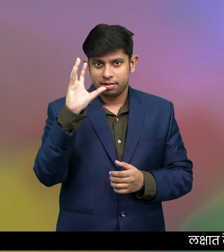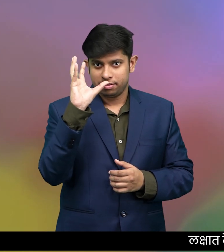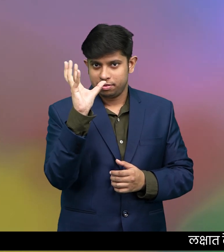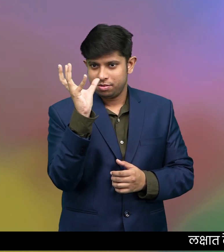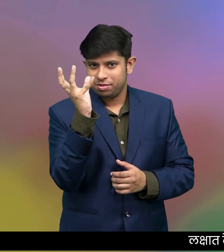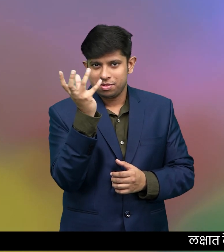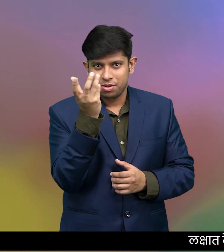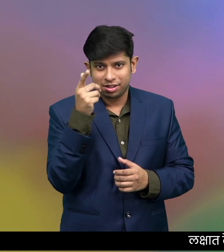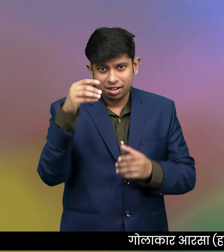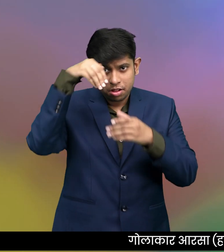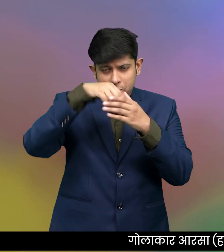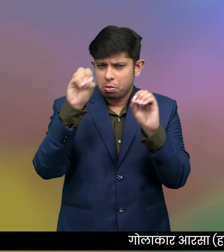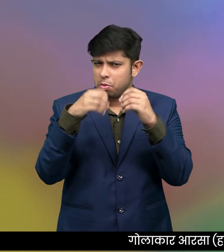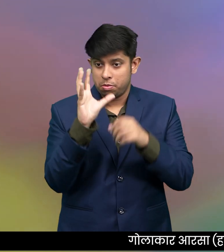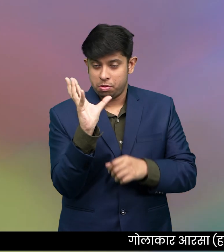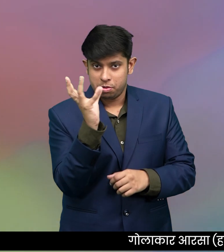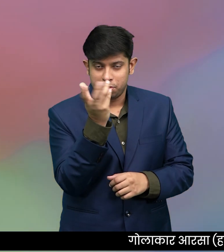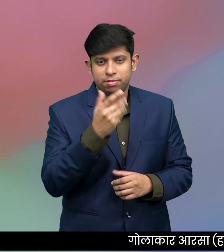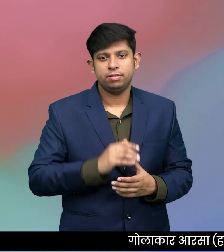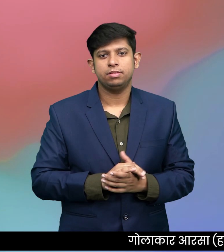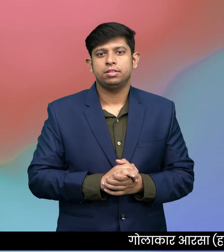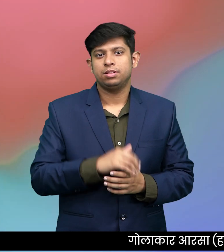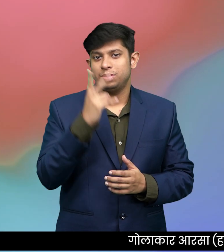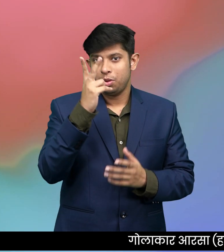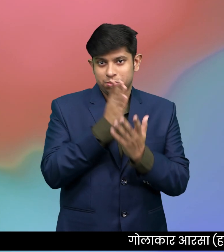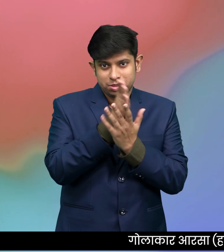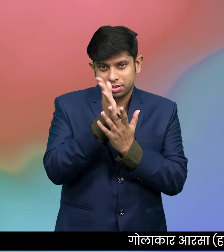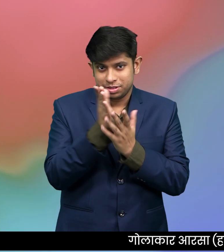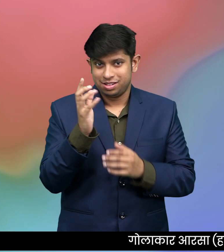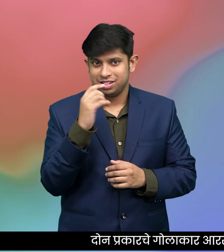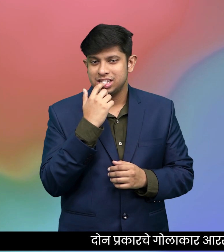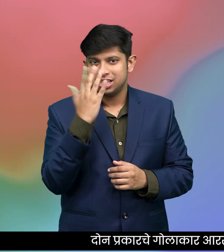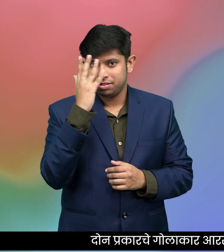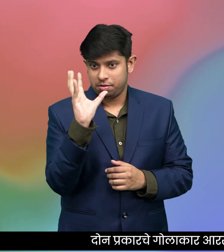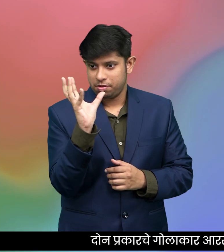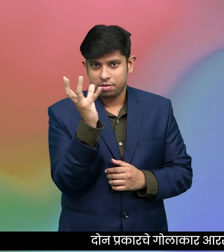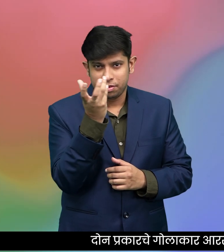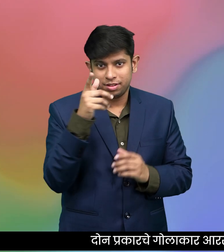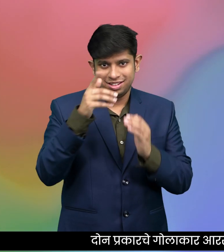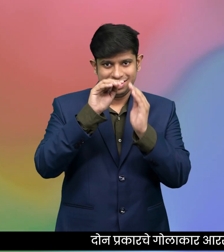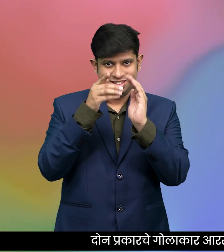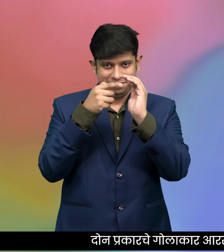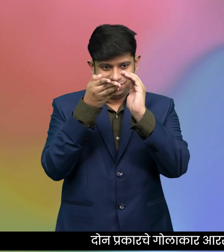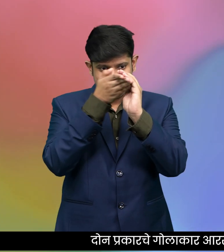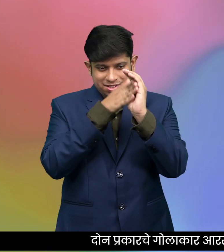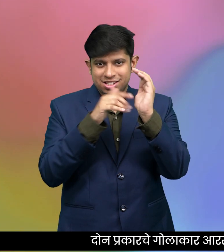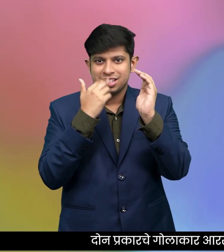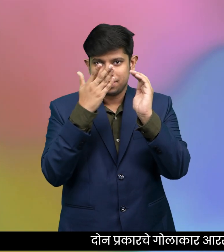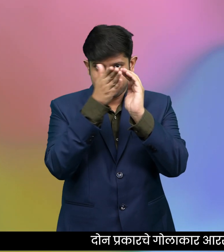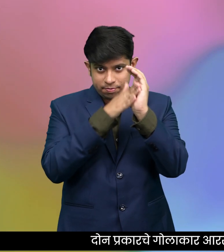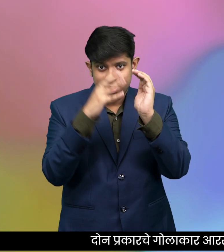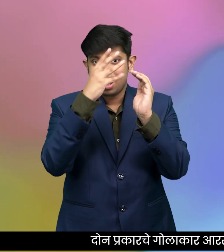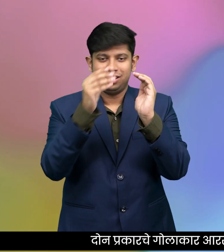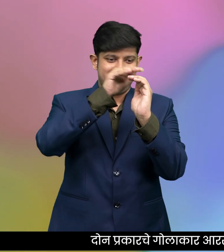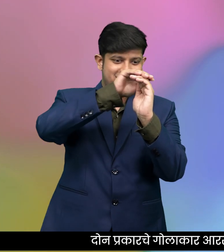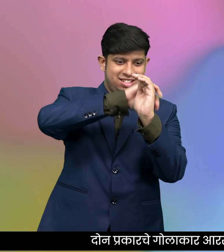लक्षात ठेवण्यासारख्या गोष्टी, गोलाकार आरसा हा पोकळ गोलाचा एक भाग असतो. दोन प्रकारचे गोलाकार आरसे असतात,